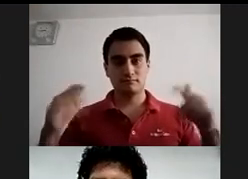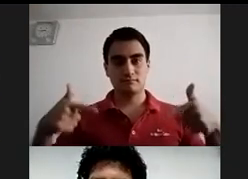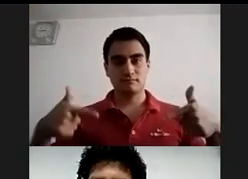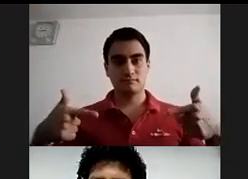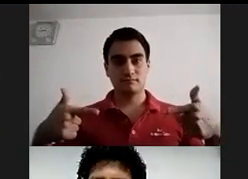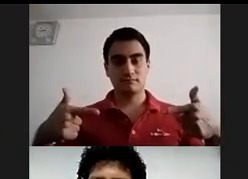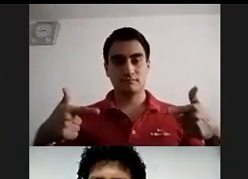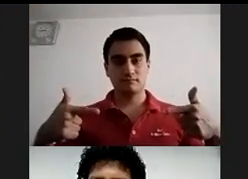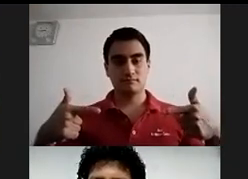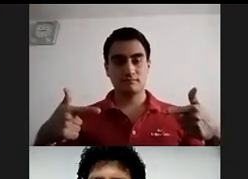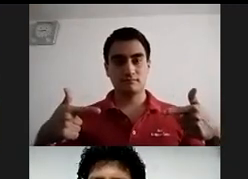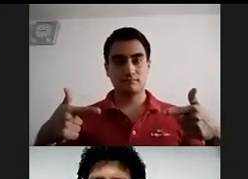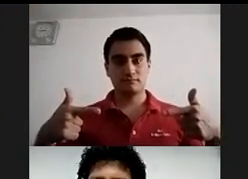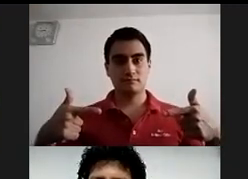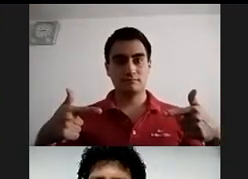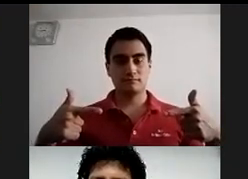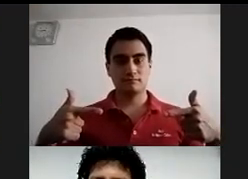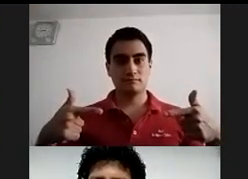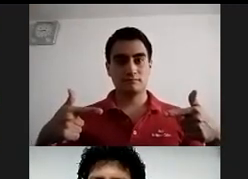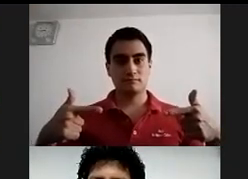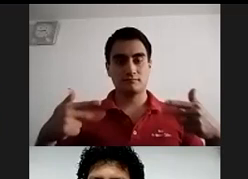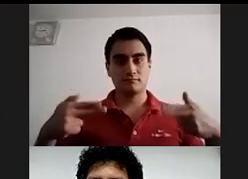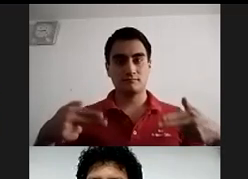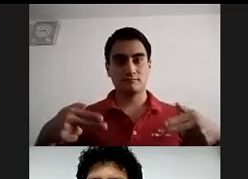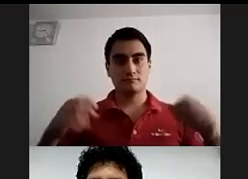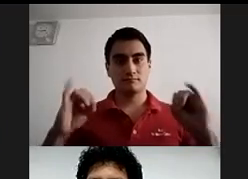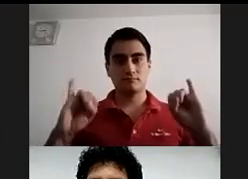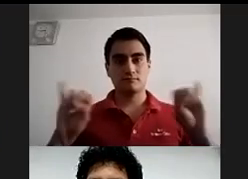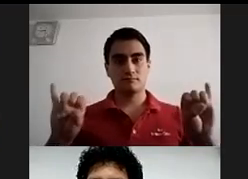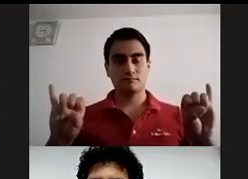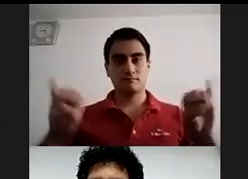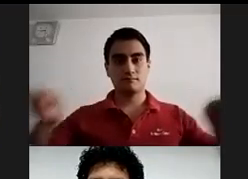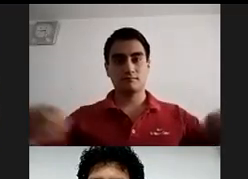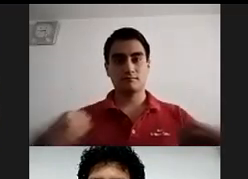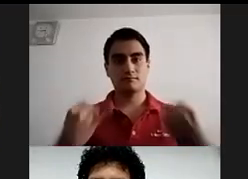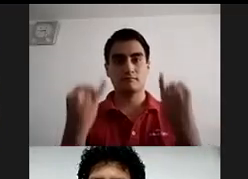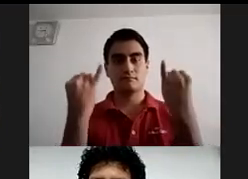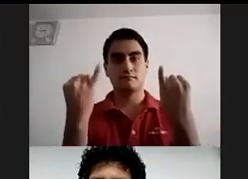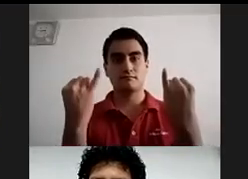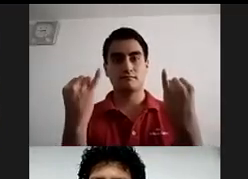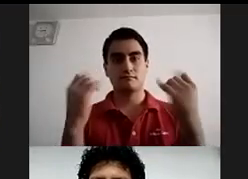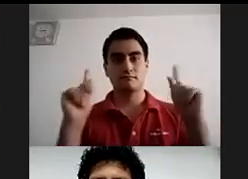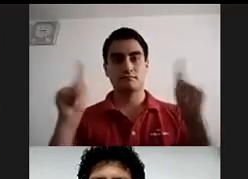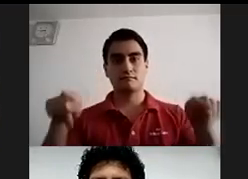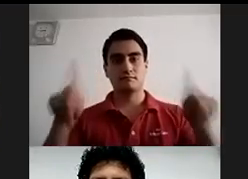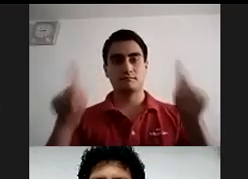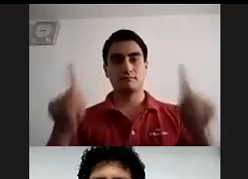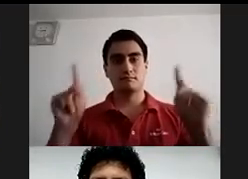tal... ahí se van a dar cuenta que la lengua de señas mexicana, pues es como que toda la misma configuración. Pero